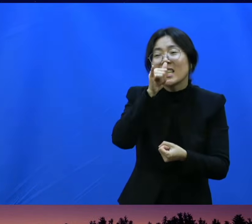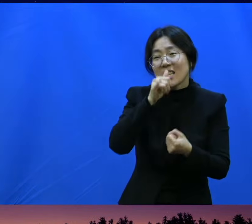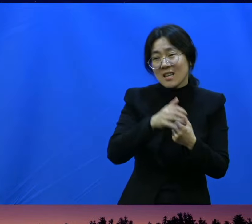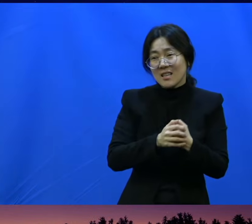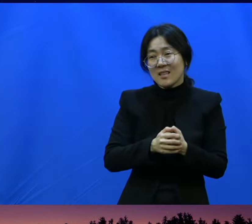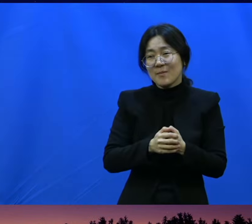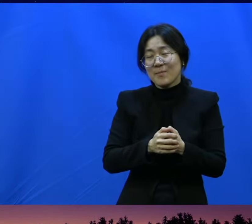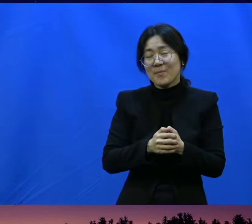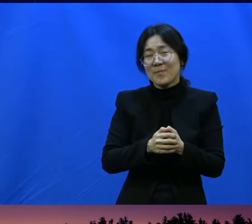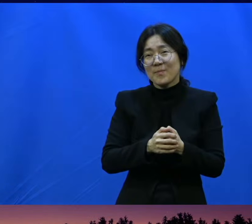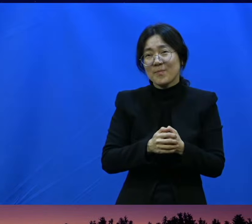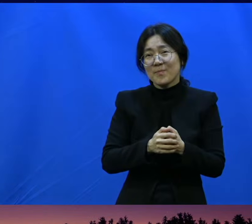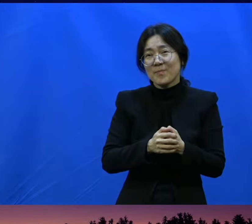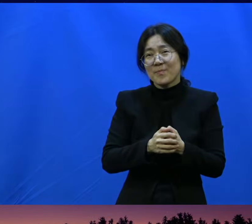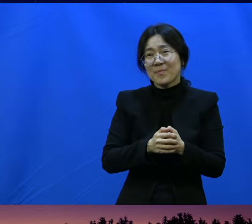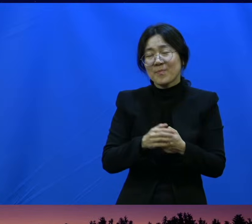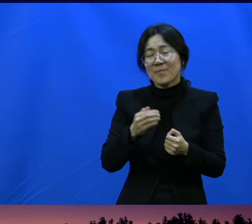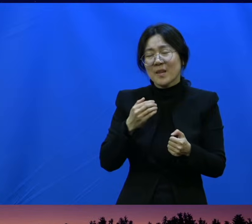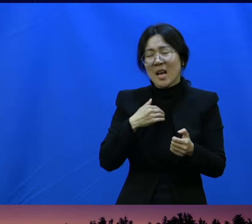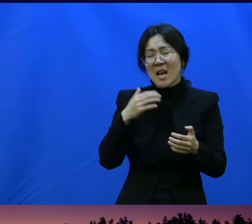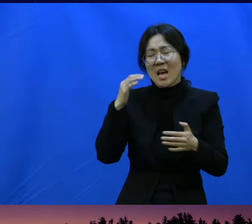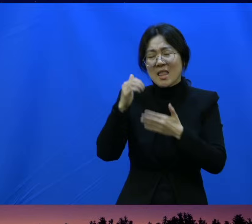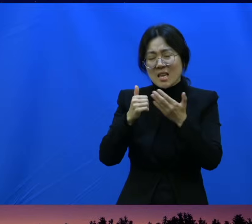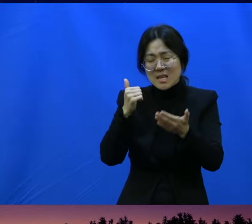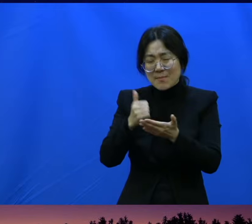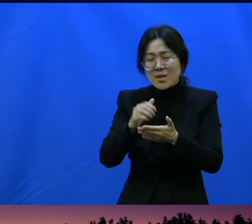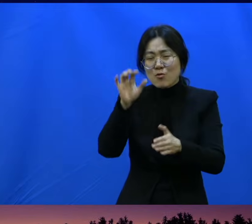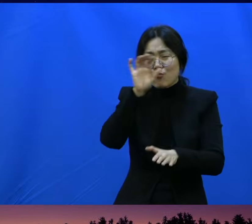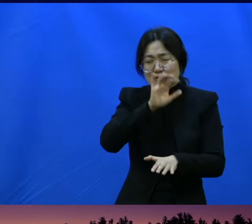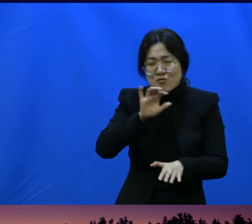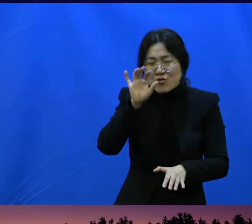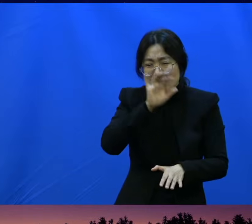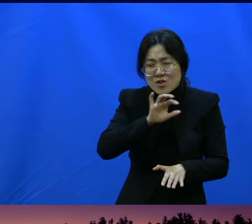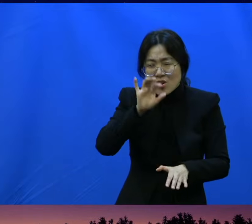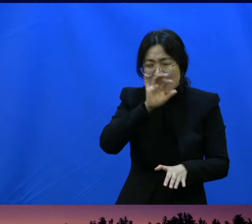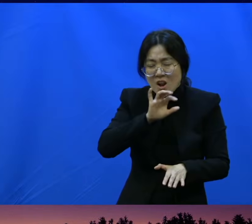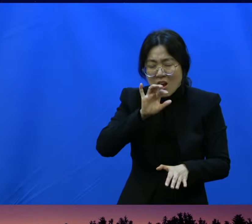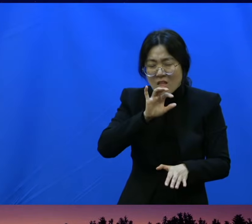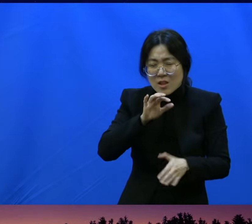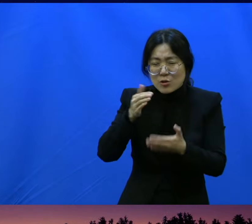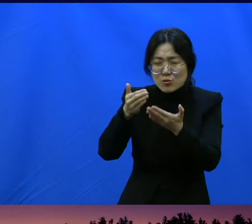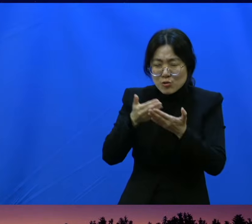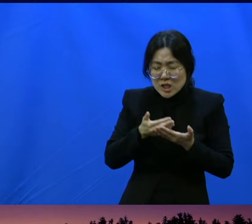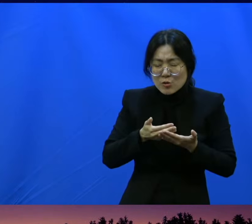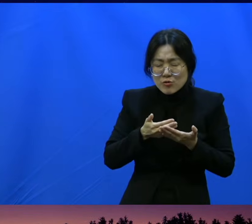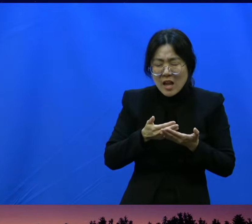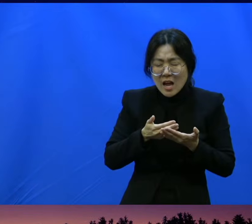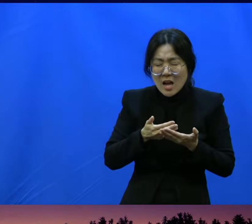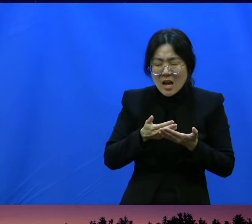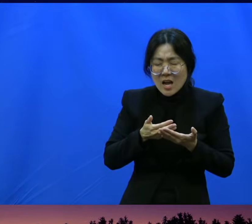하나님이 그를 훈련시키고자 하시는 그 레슨을 받아들이고자 한 거죠.